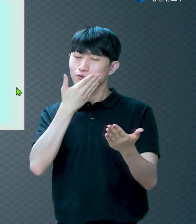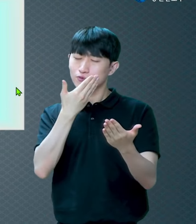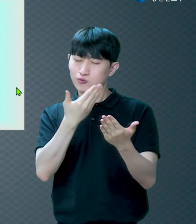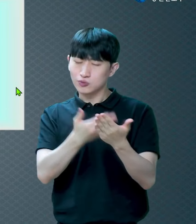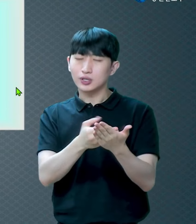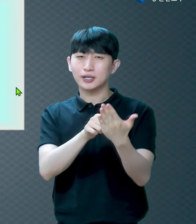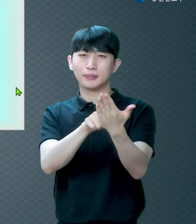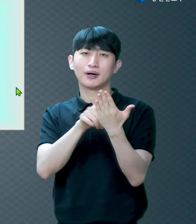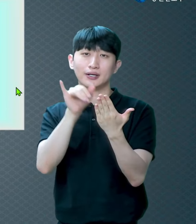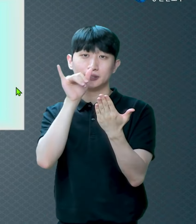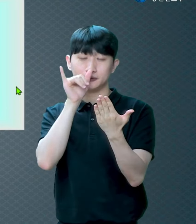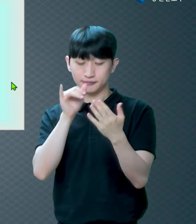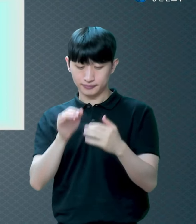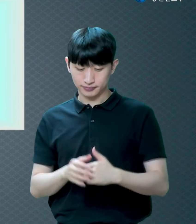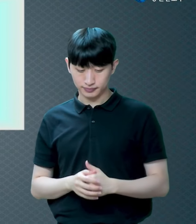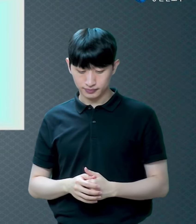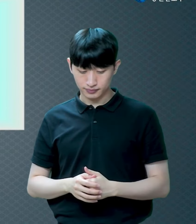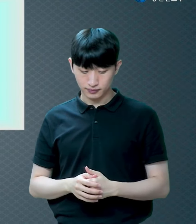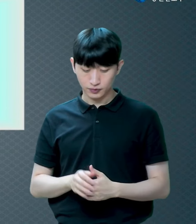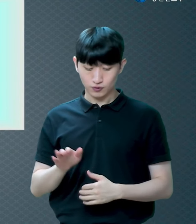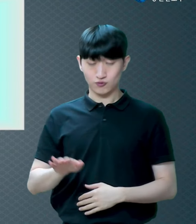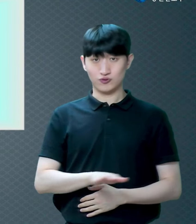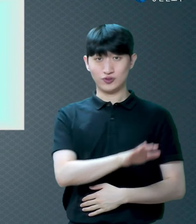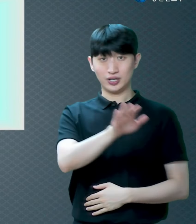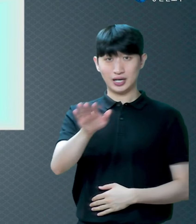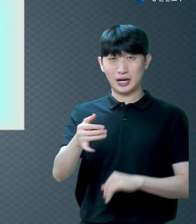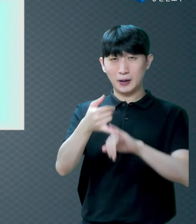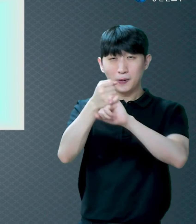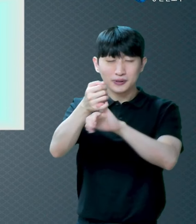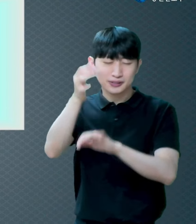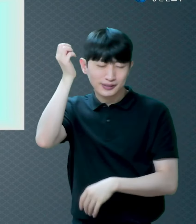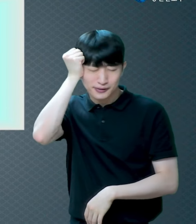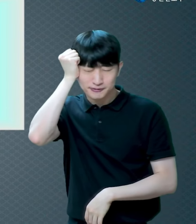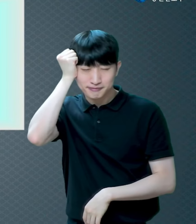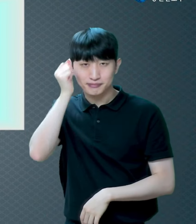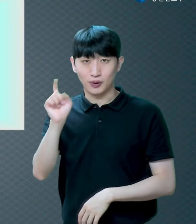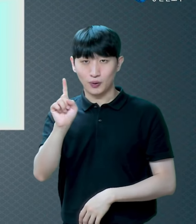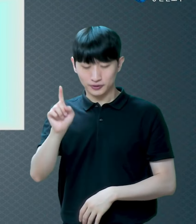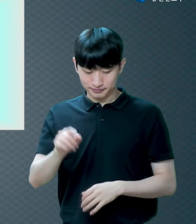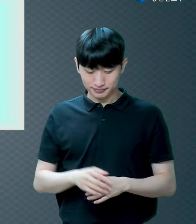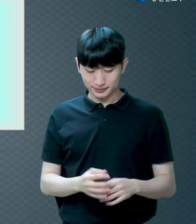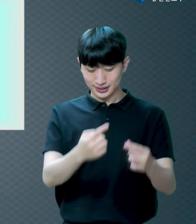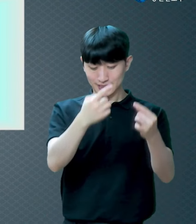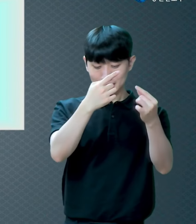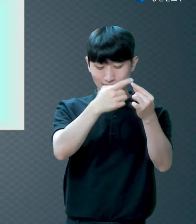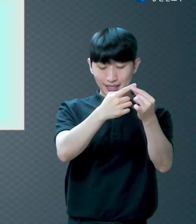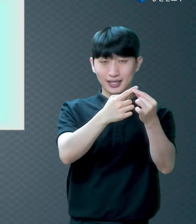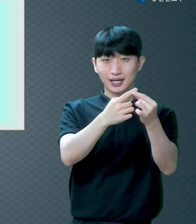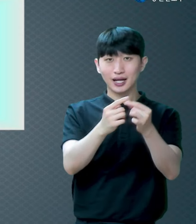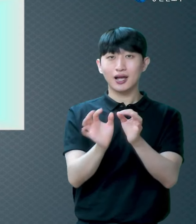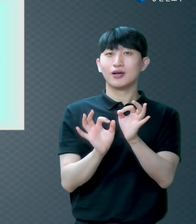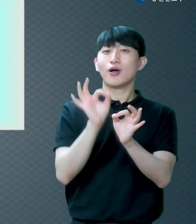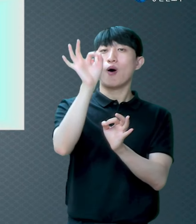첫째 영원한 속죄는 단번에 이루어진 겁니다